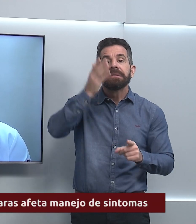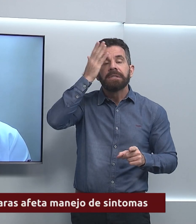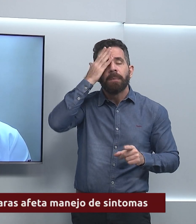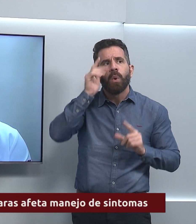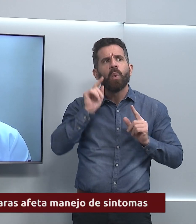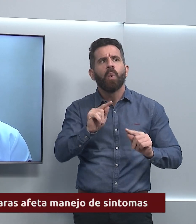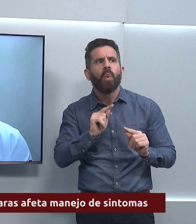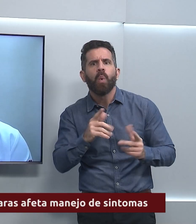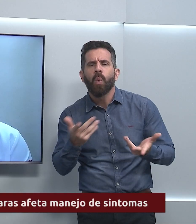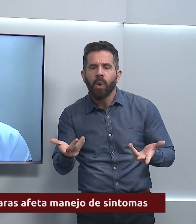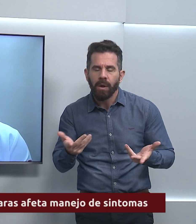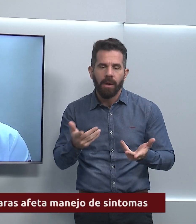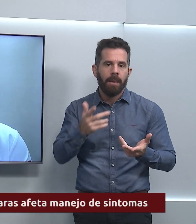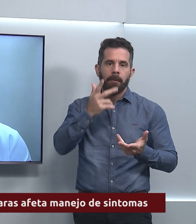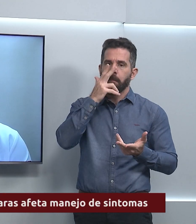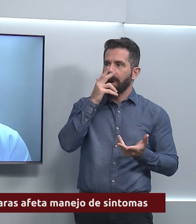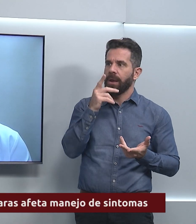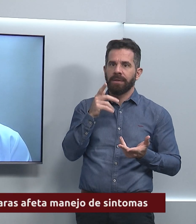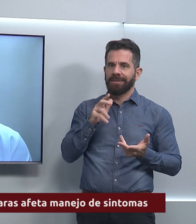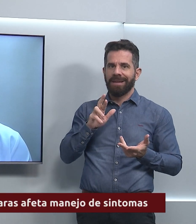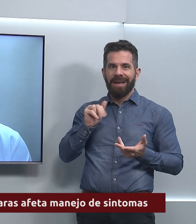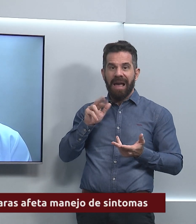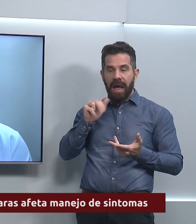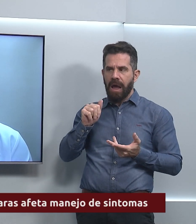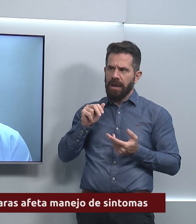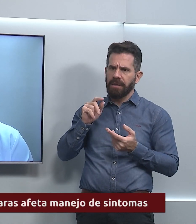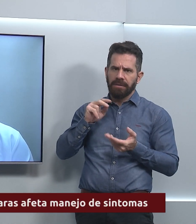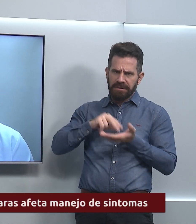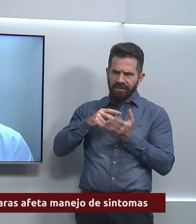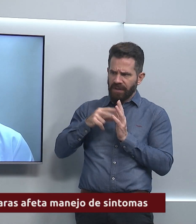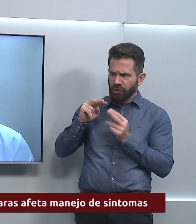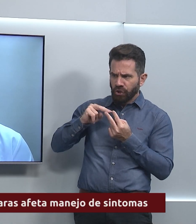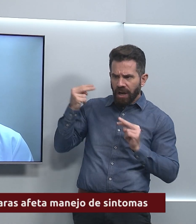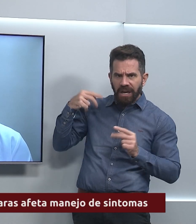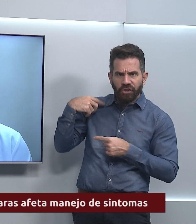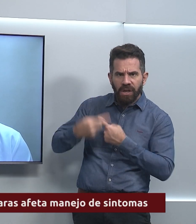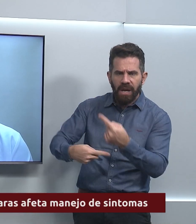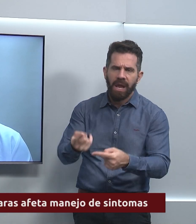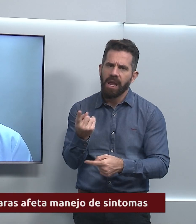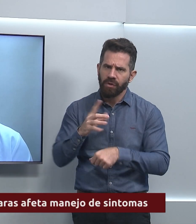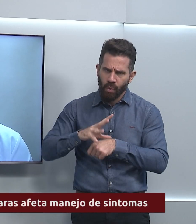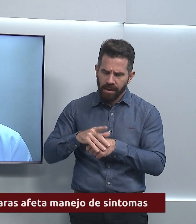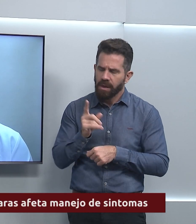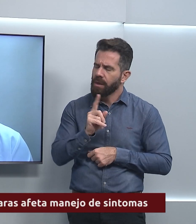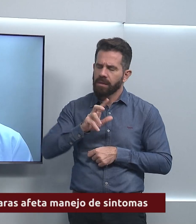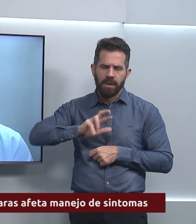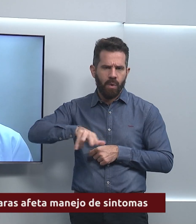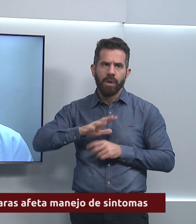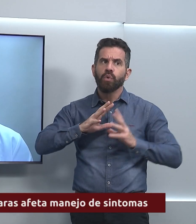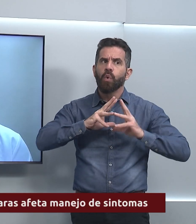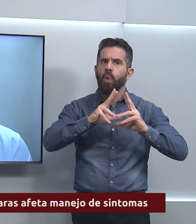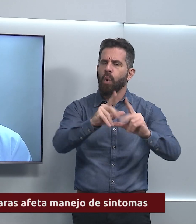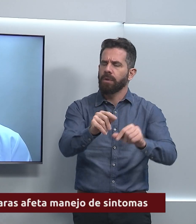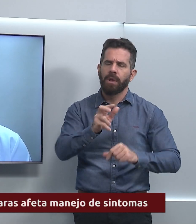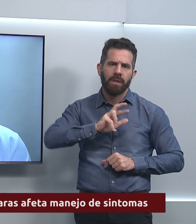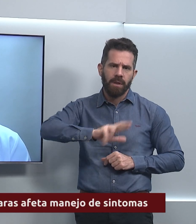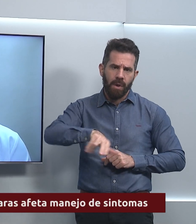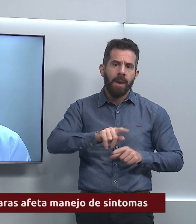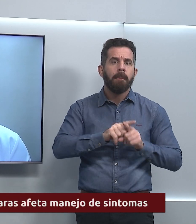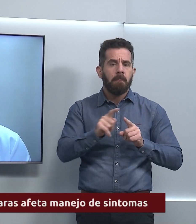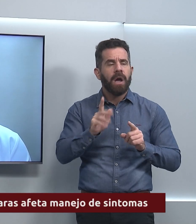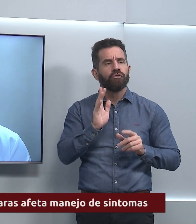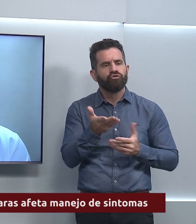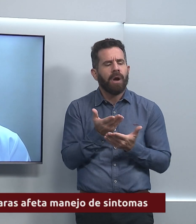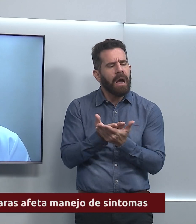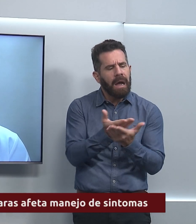né? Lembrar que nem todas as doenças raras são genéticas, 80% das doenças raras são genéticas, mas nem todas são. Mas o grande avanço que teve nessa